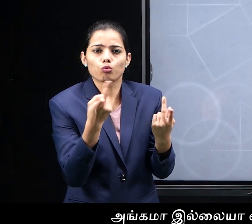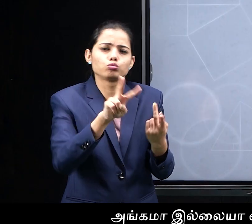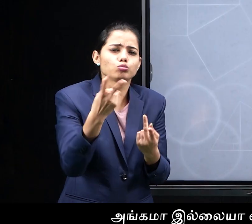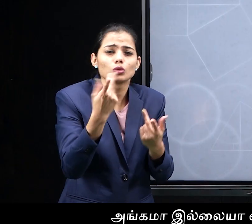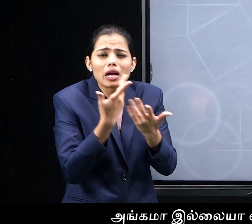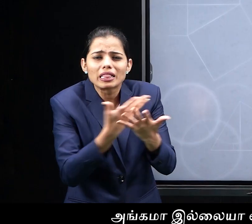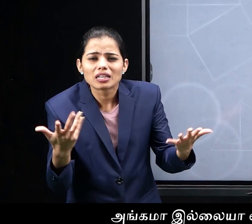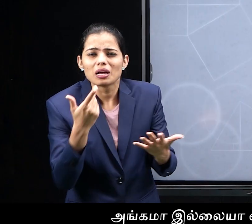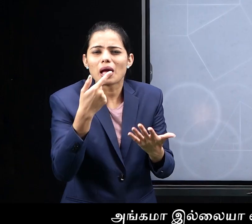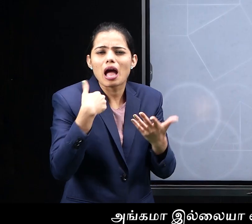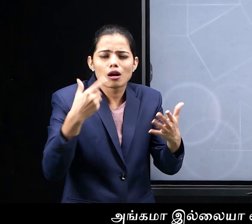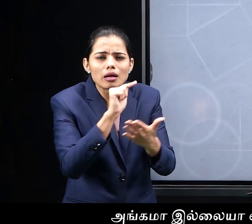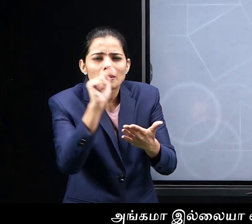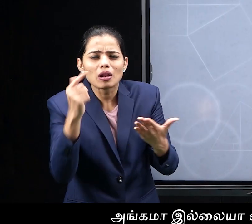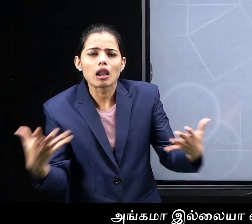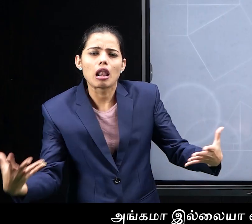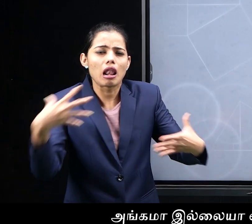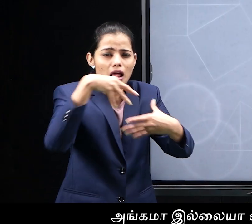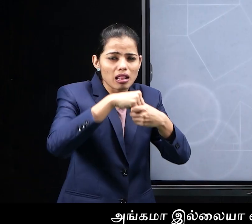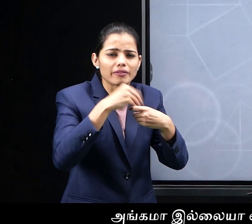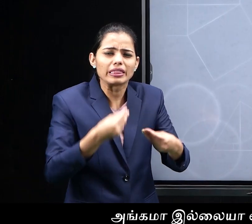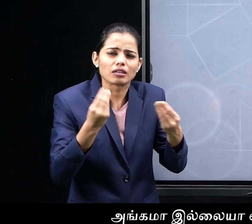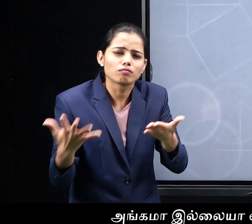இல்லையா என்பதை நாம் தீர்மானிக்க முடியும்.